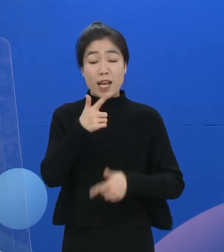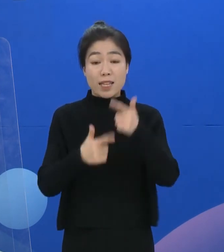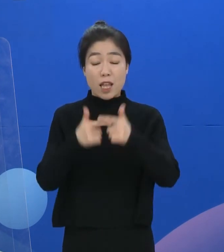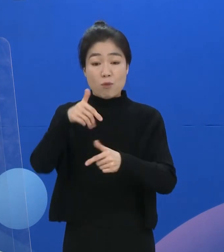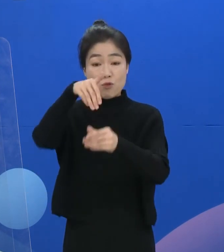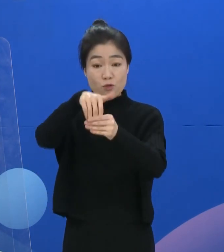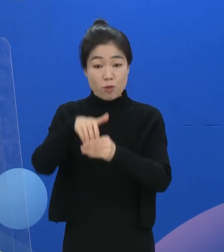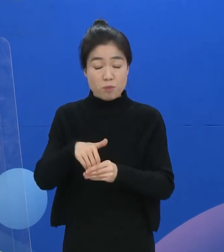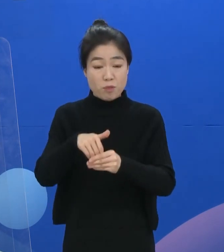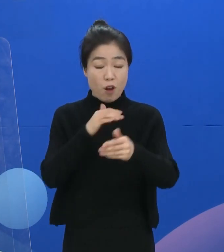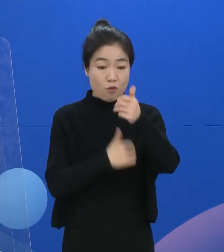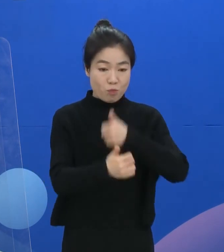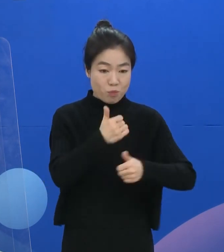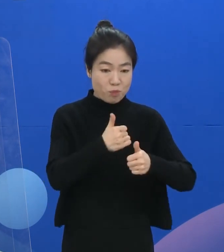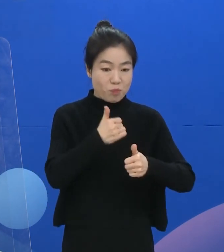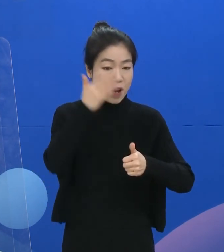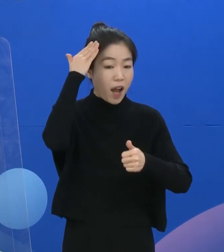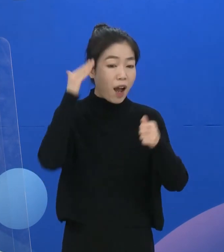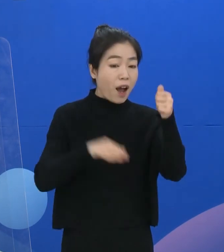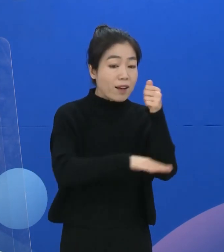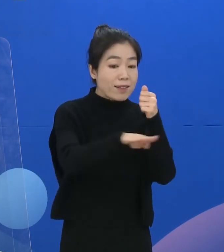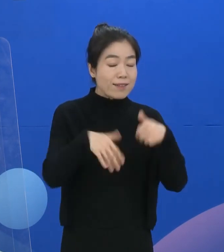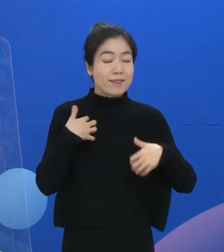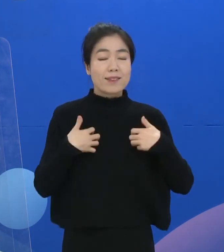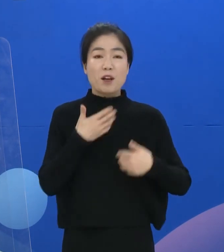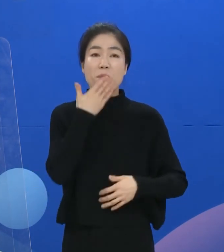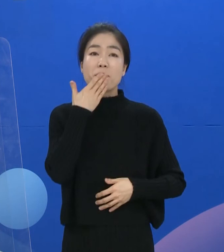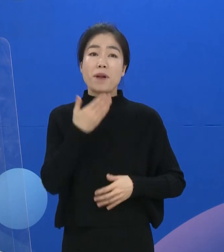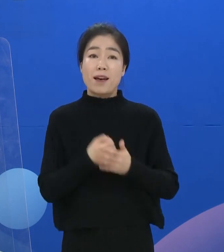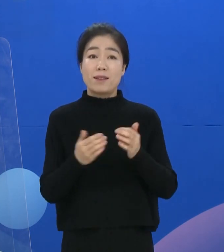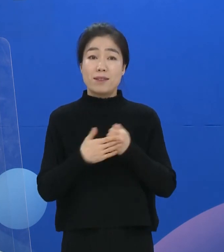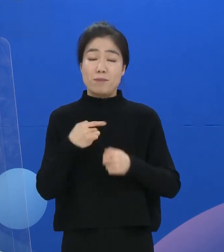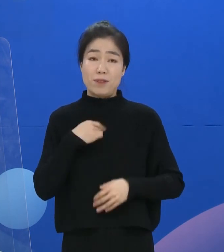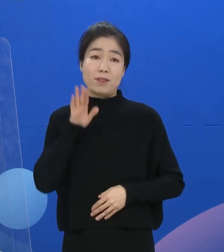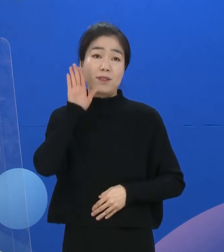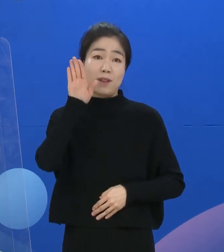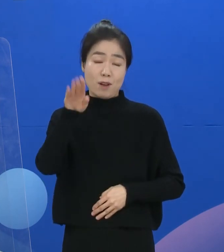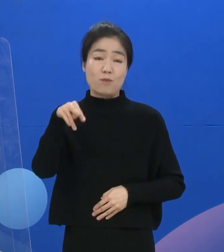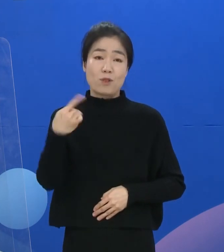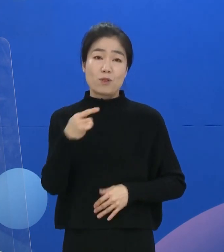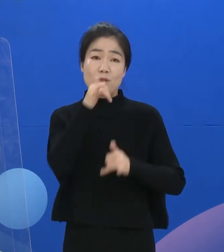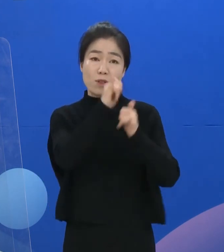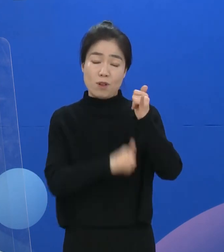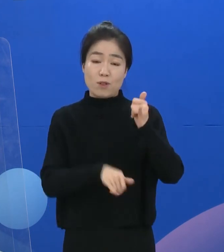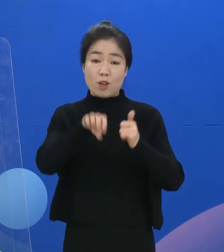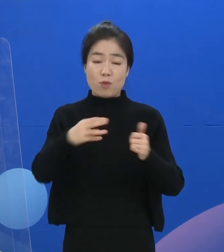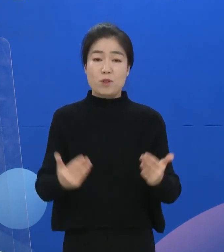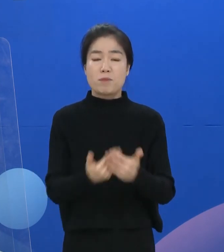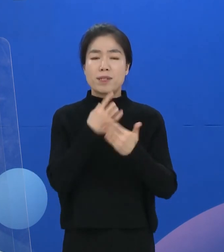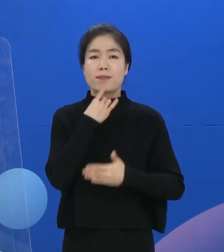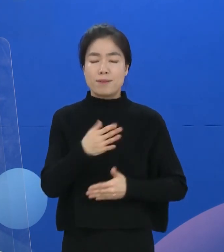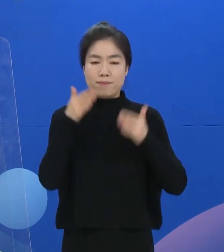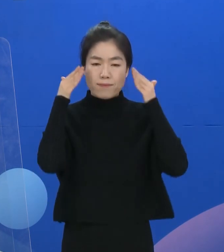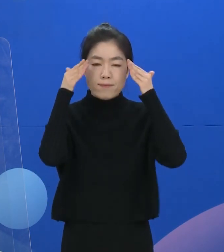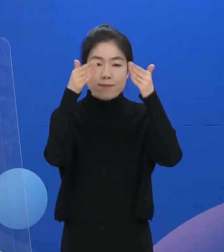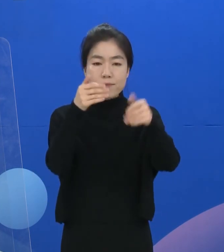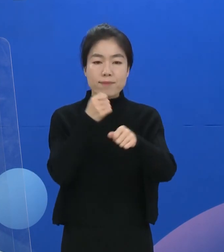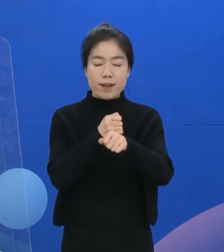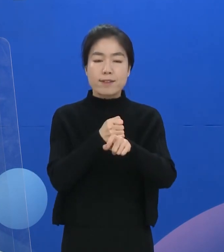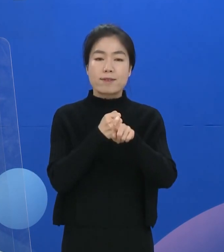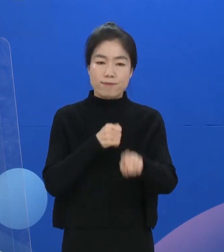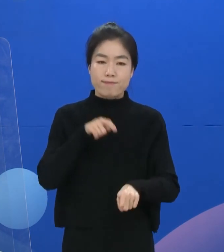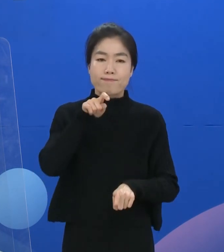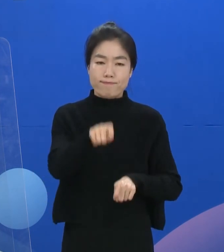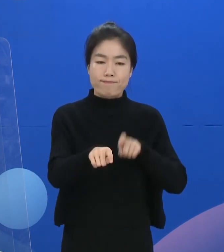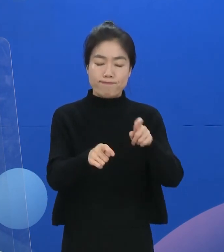발걸음을 멈춰서를 안 됩니다 우리 세대가 나무를 심으면 다음 세대가 그늘을 즐길 수 있습니다